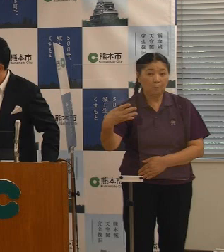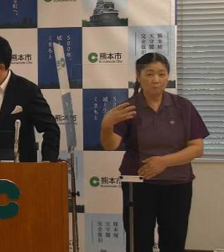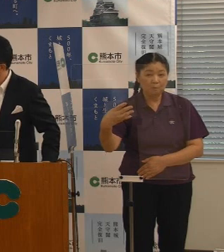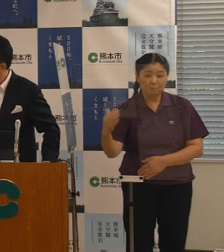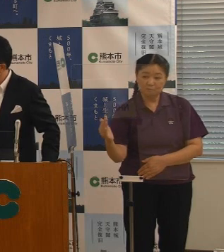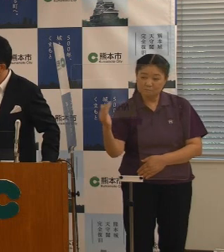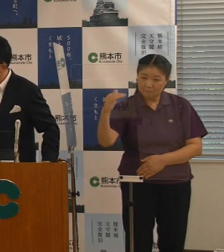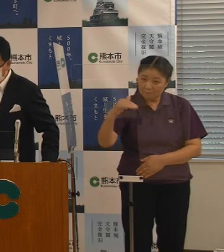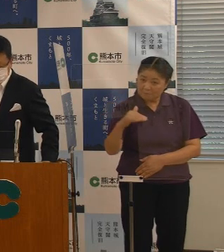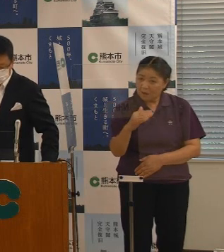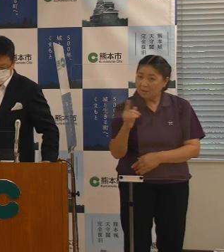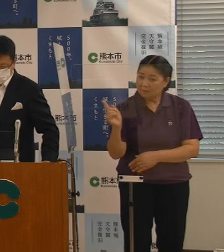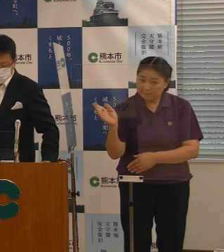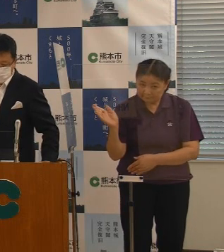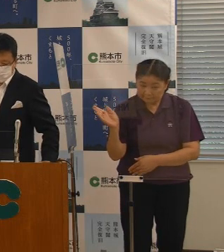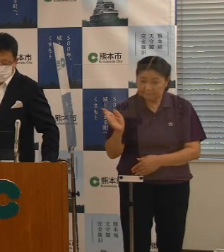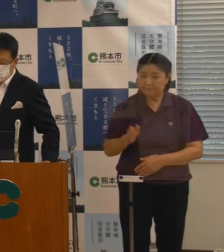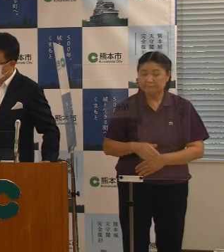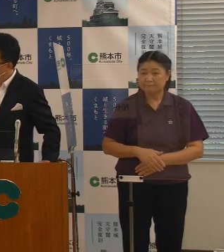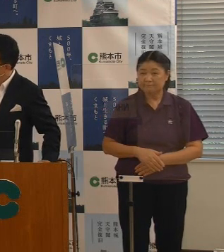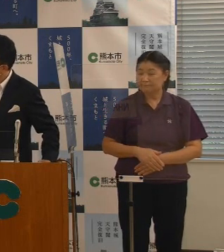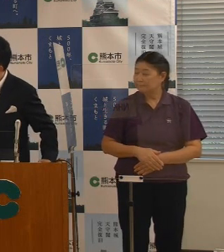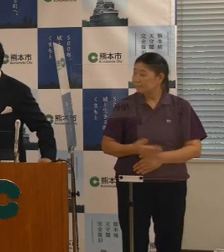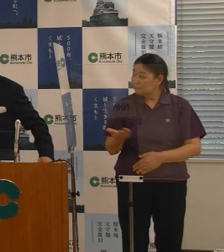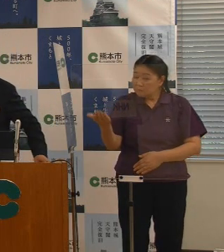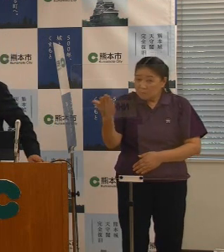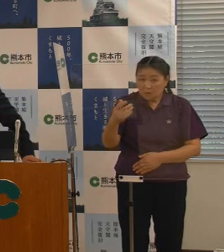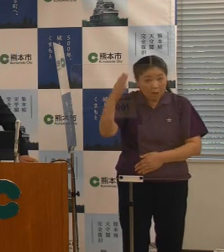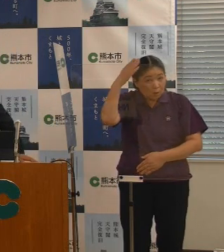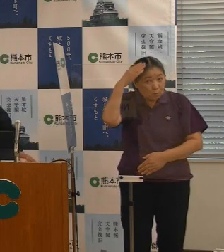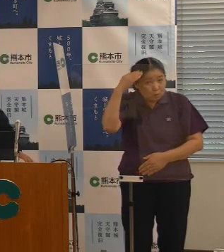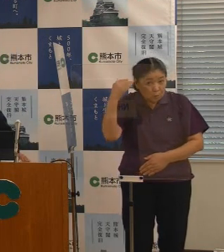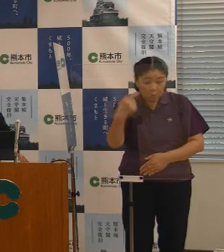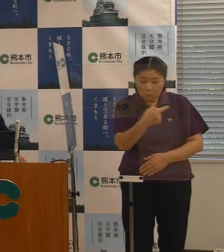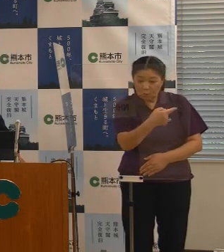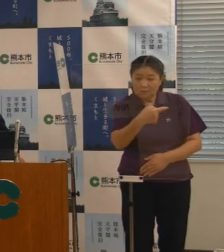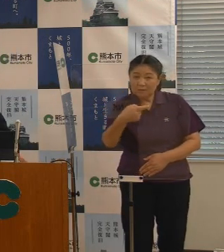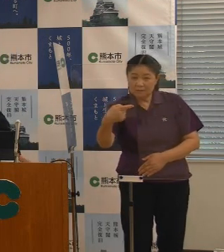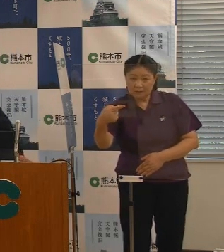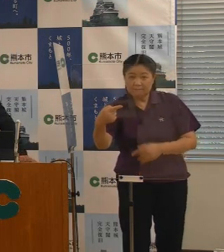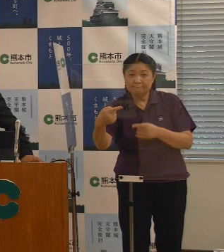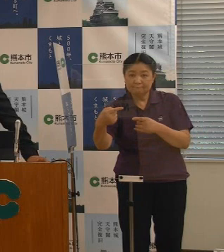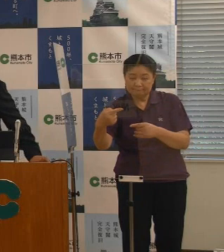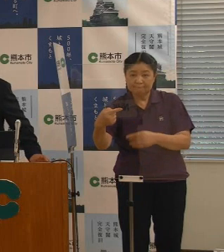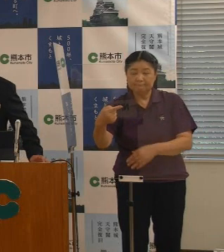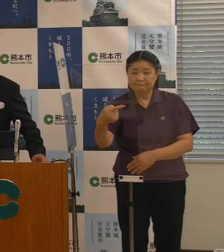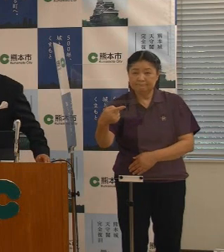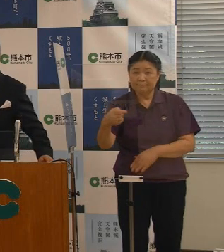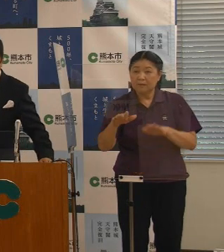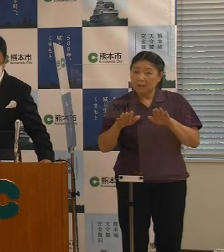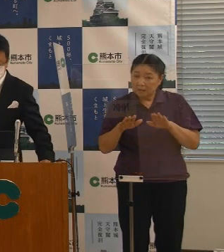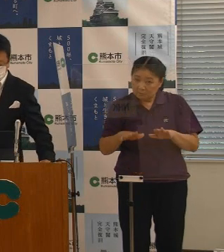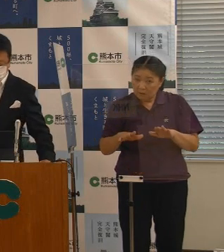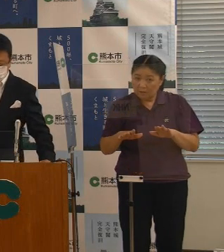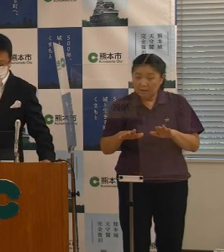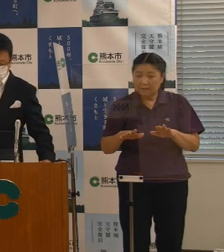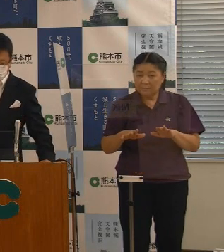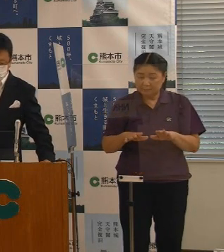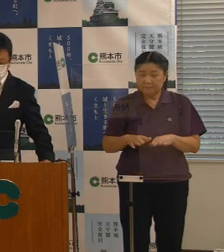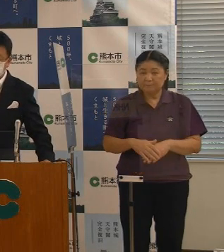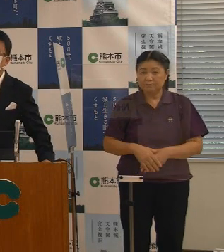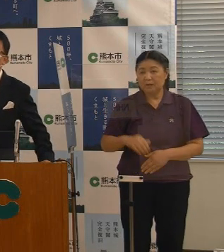の実績です。そして黒の実践ですね、黒の実践が現在のです